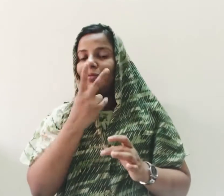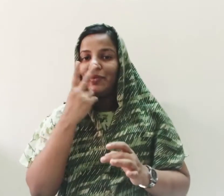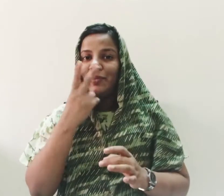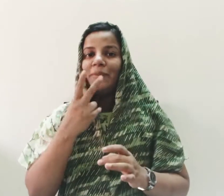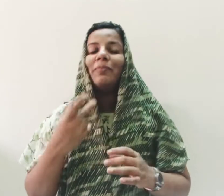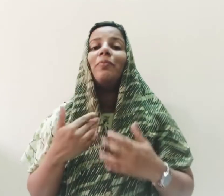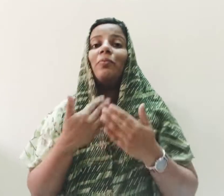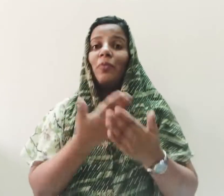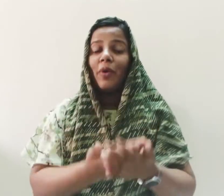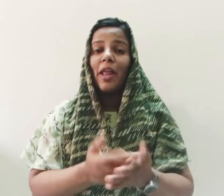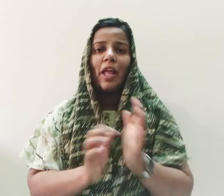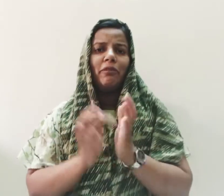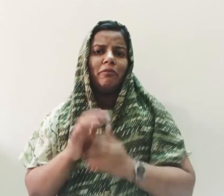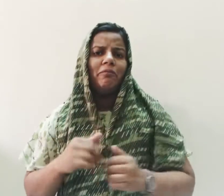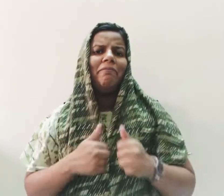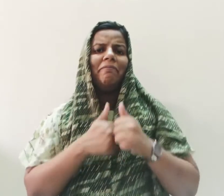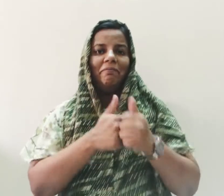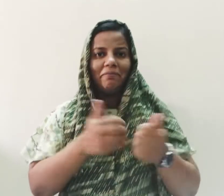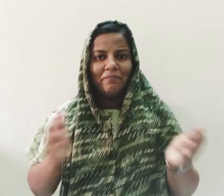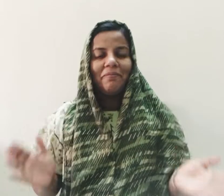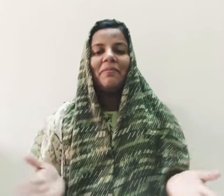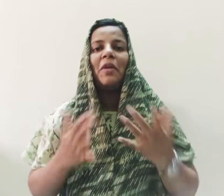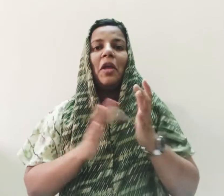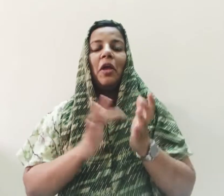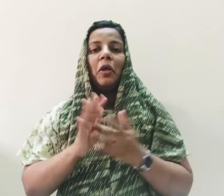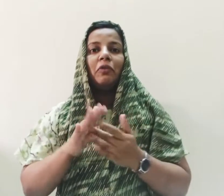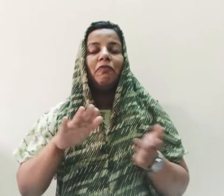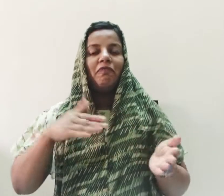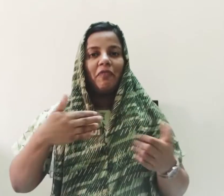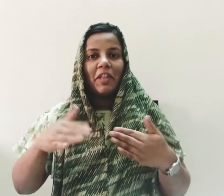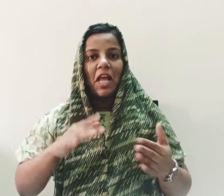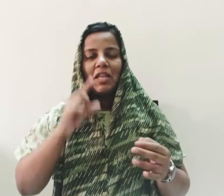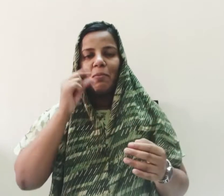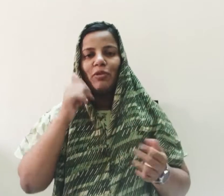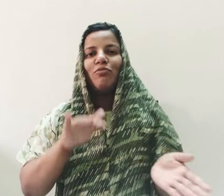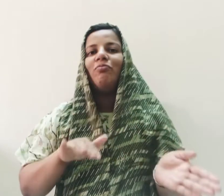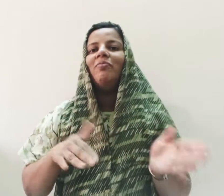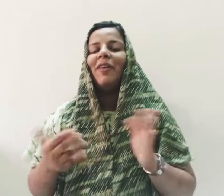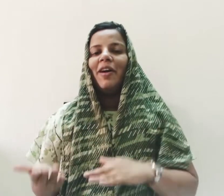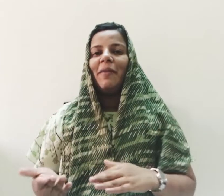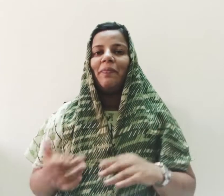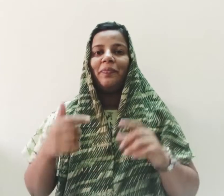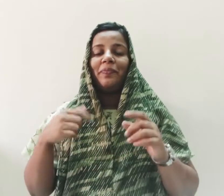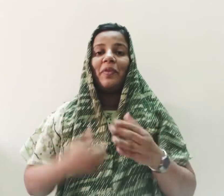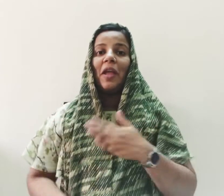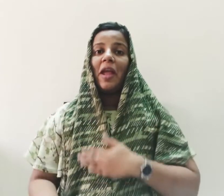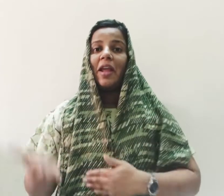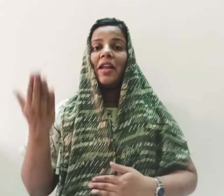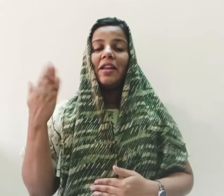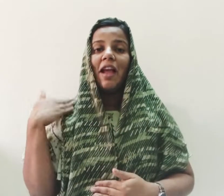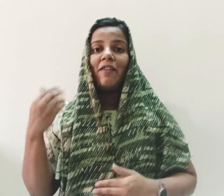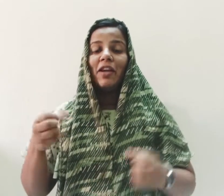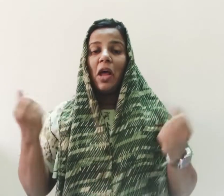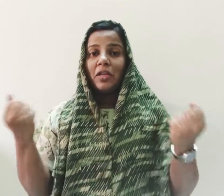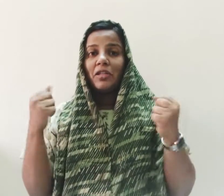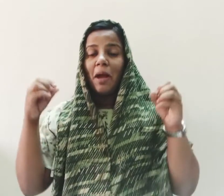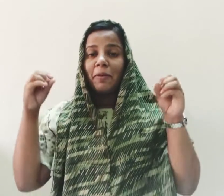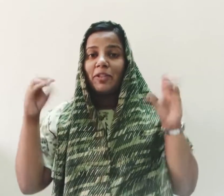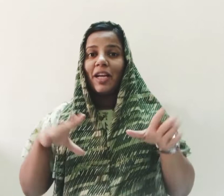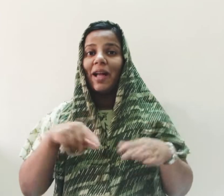അന്വേഷിച്ചിറങ്ങ്, യേശുവിൻ്റെ പുറകെ നീ ഇറങ്ങ്, യേശു നിന്നെ അസാധാരണ വ്യക്തിയാക്കി മാറ്റും. അവൻ ഏലിയാവിൽ നിന്നും ഏലീശയിലേക്ക് പകരപ്പെട്ട ഇരട്ടിപ്പങ്ക്